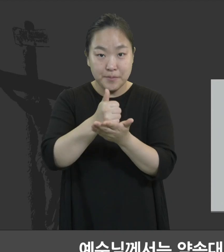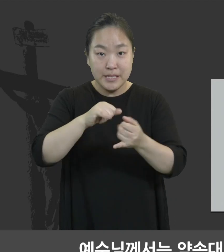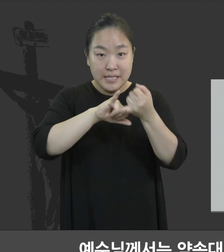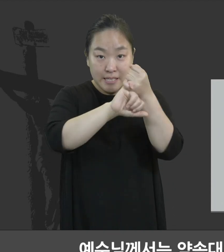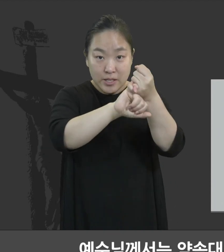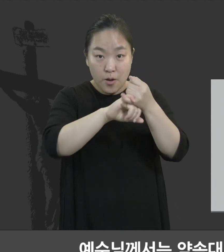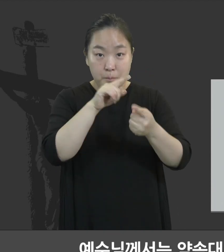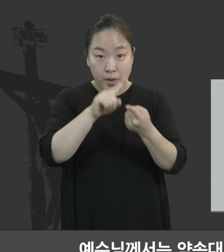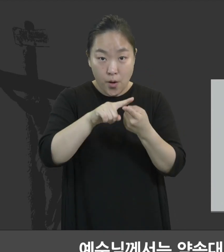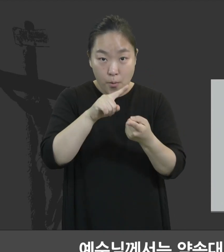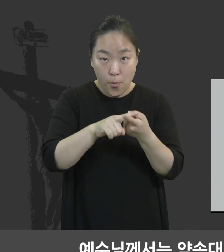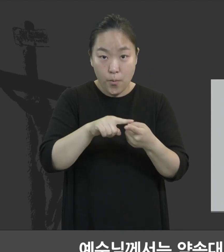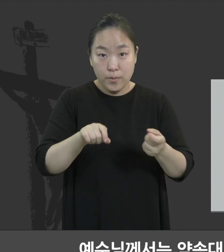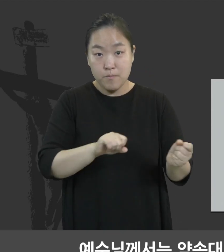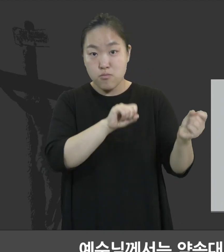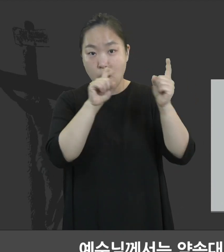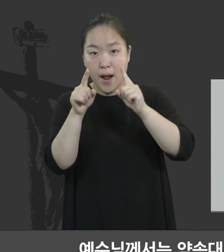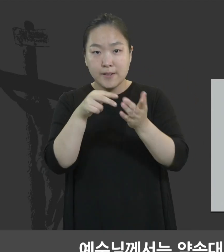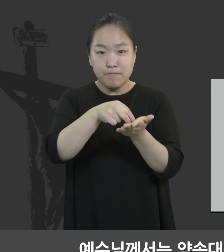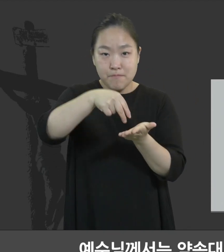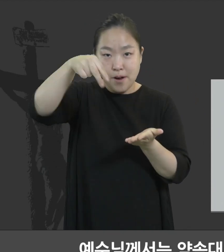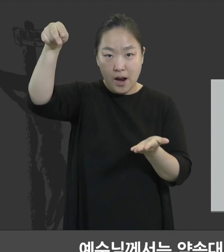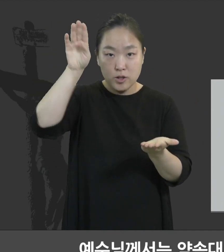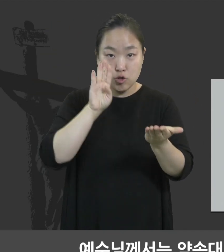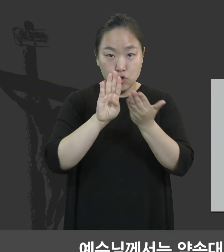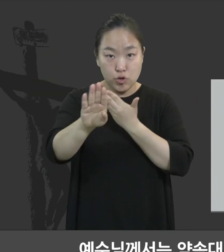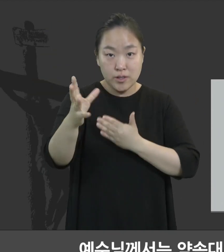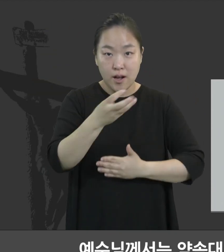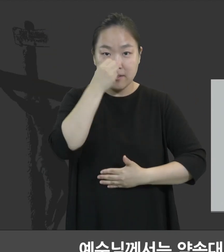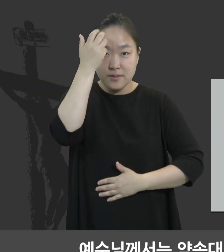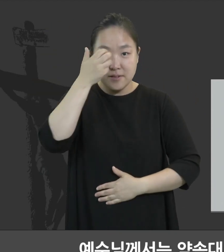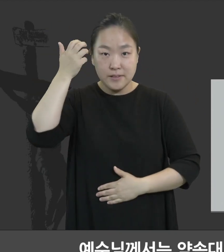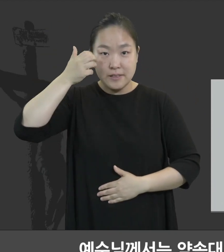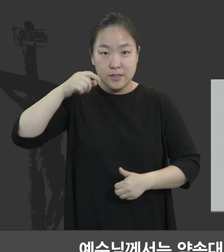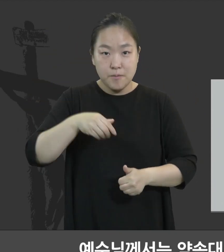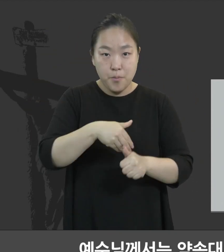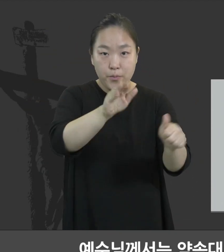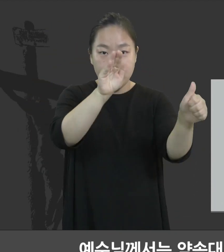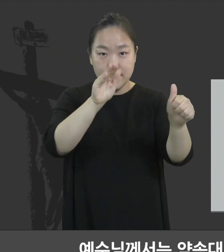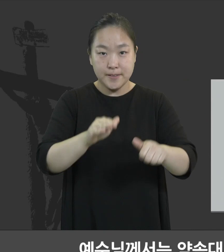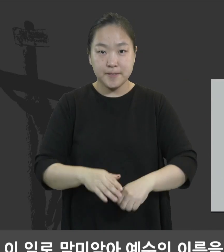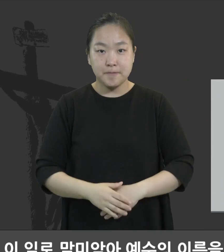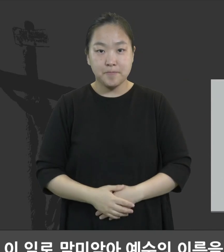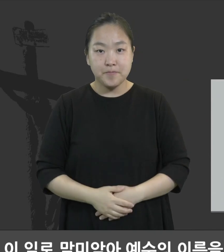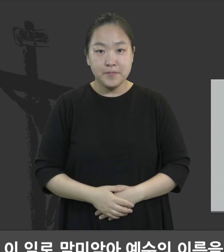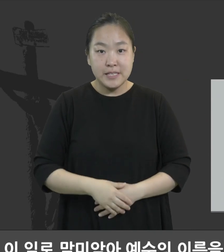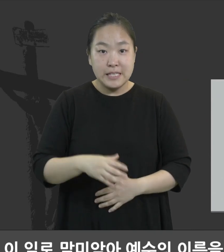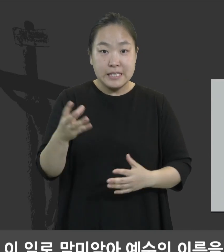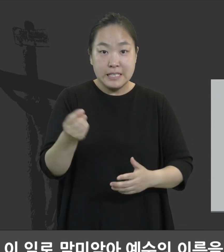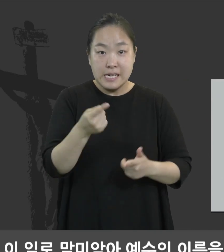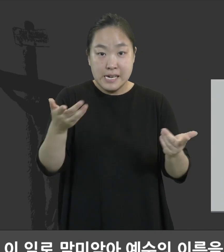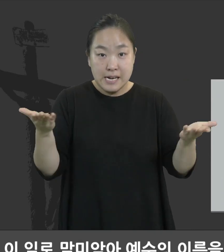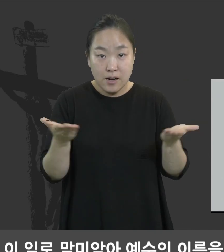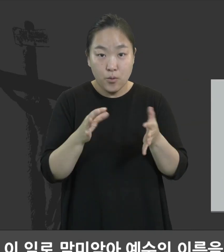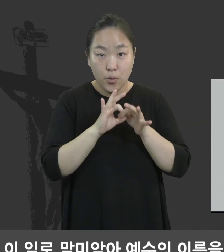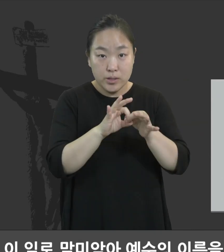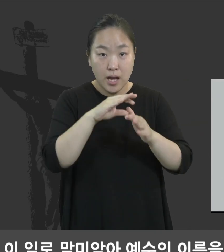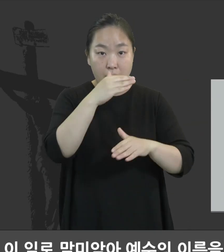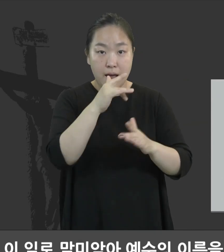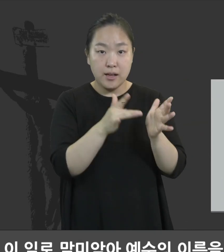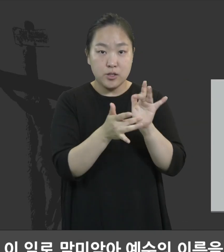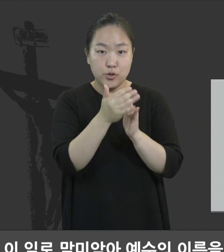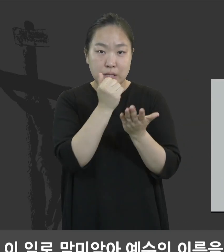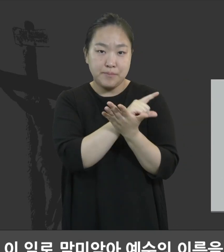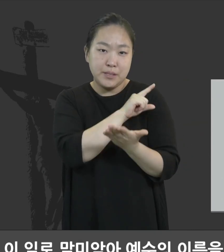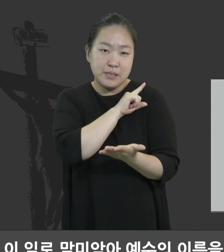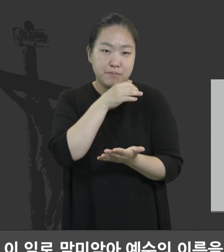예수님께서는 약속대로 부활하시고 승천하신 후 성령을 보내주셨습니다. 이 일로 말미암아